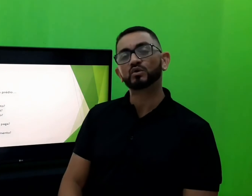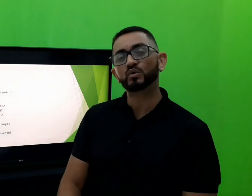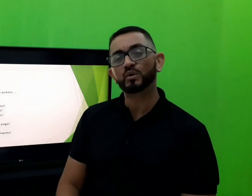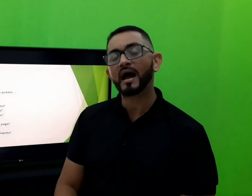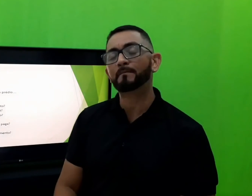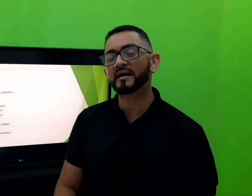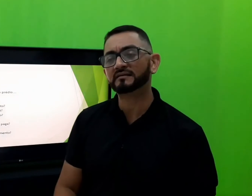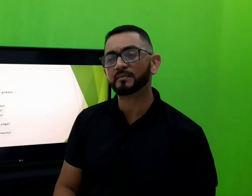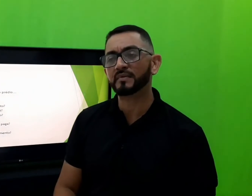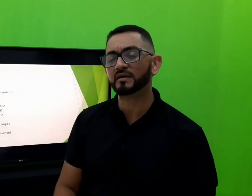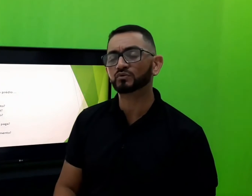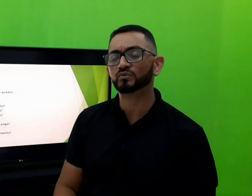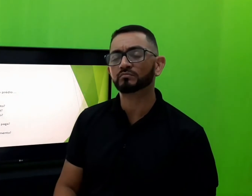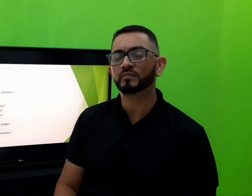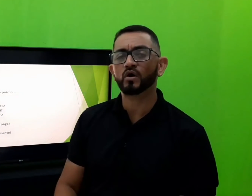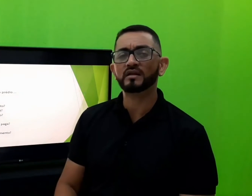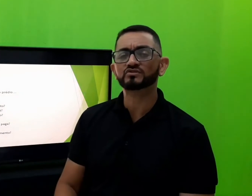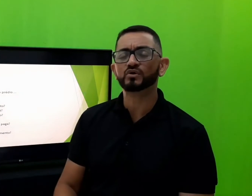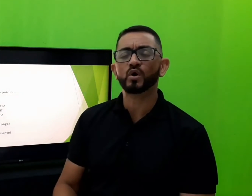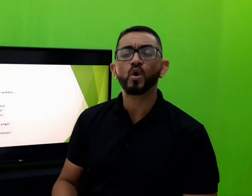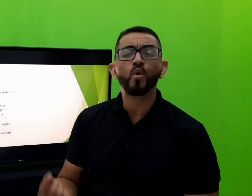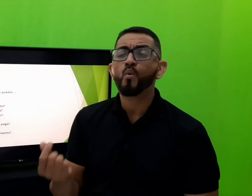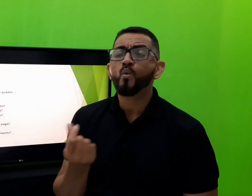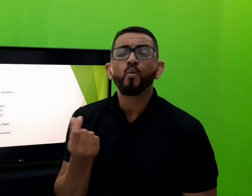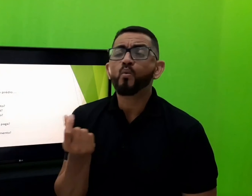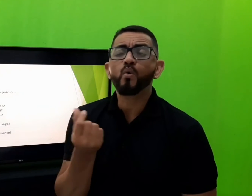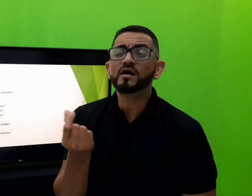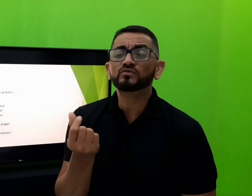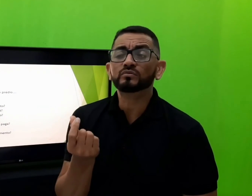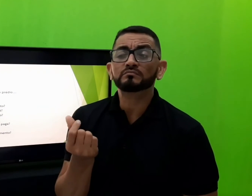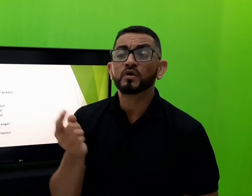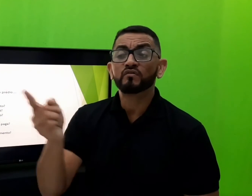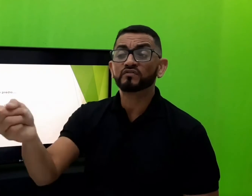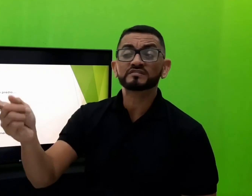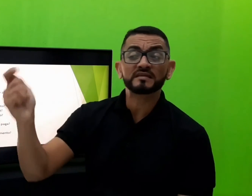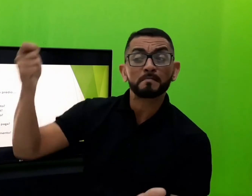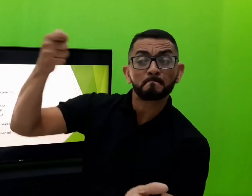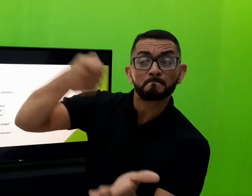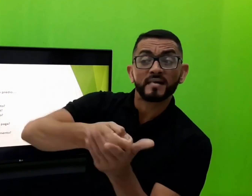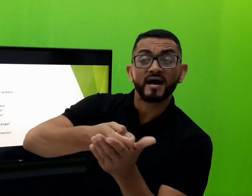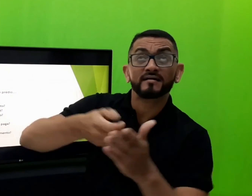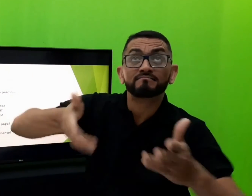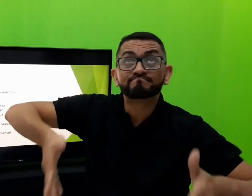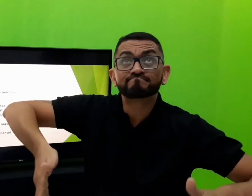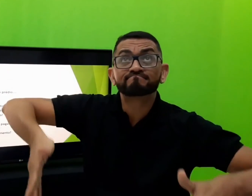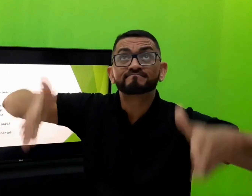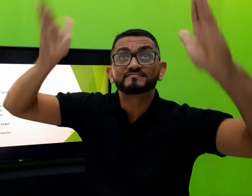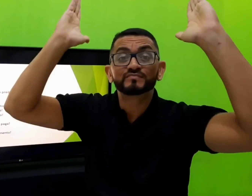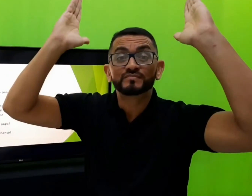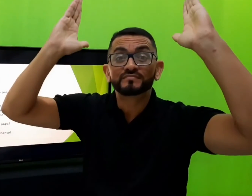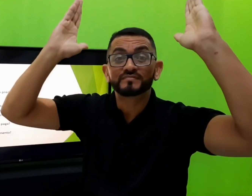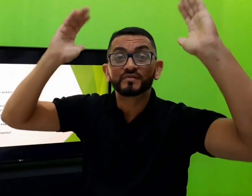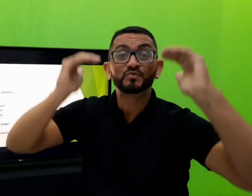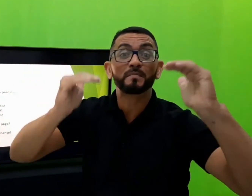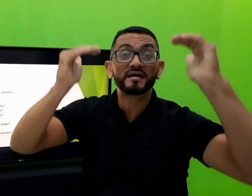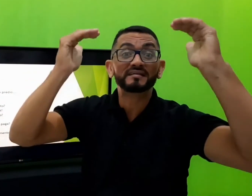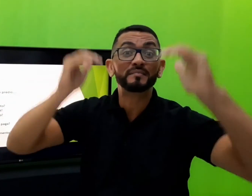pelo apartamento? Olha só. Quanto você paga no